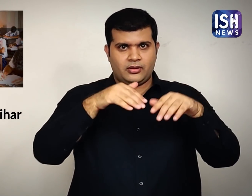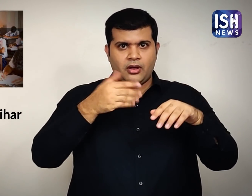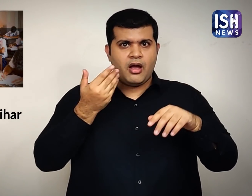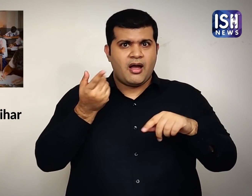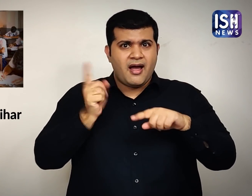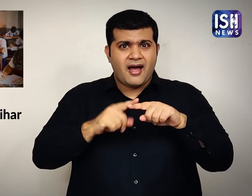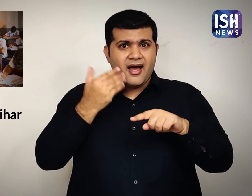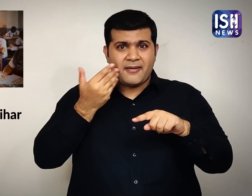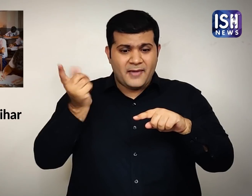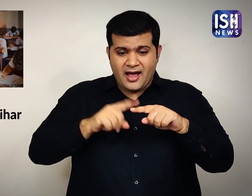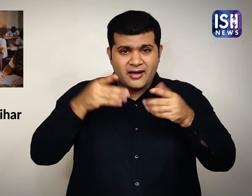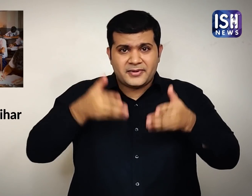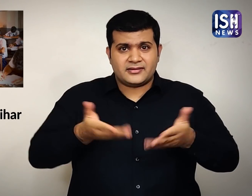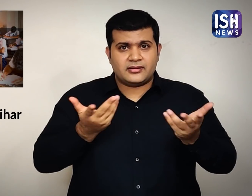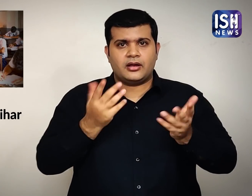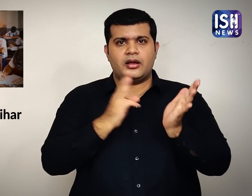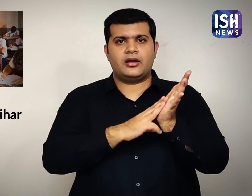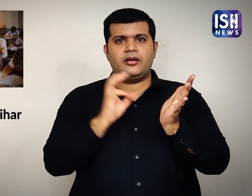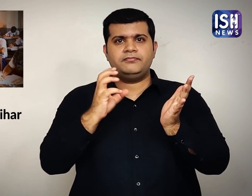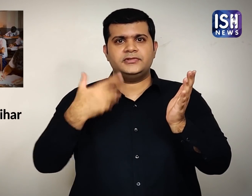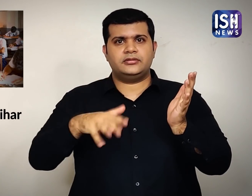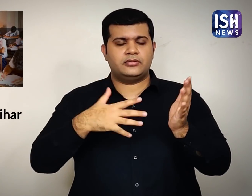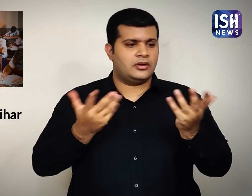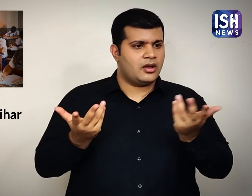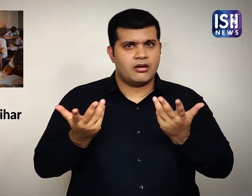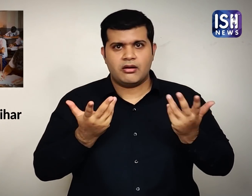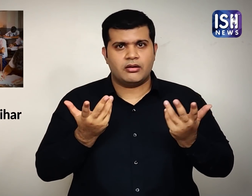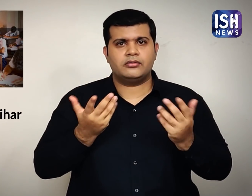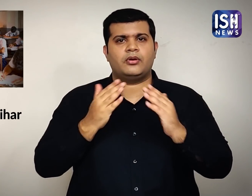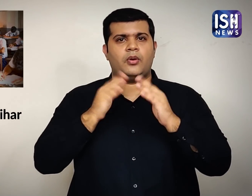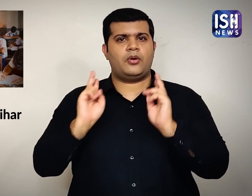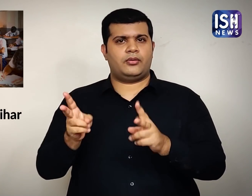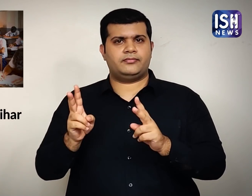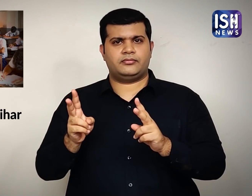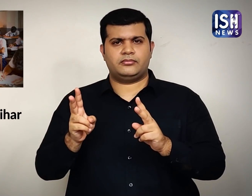स्कूल से चुट्टी लेती है क्योंकि वे सैनेटरी नैपकिन्स खरीदने का खर्च नहीं उठा सकती है